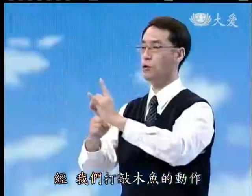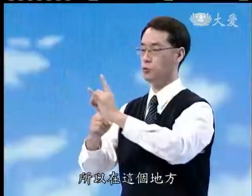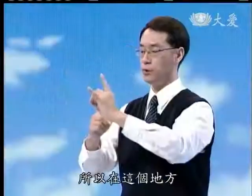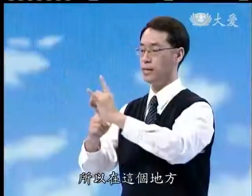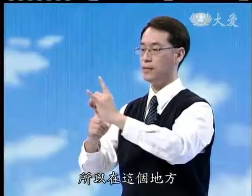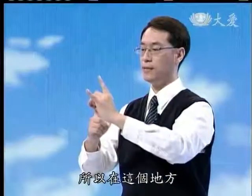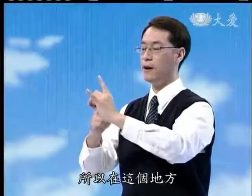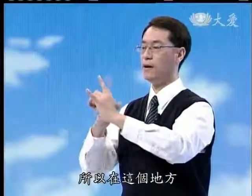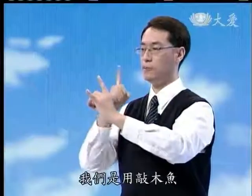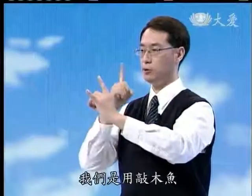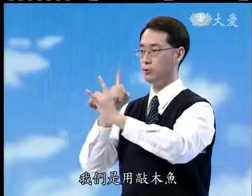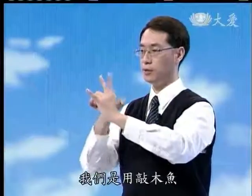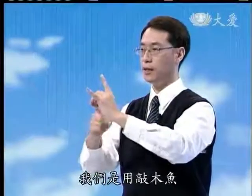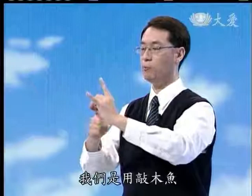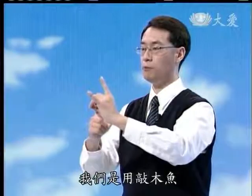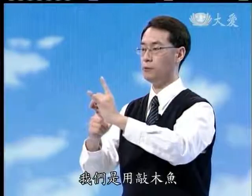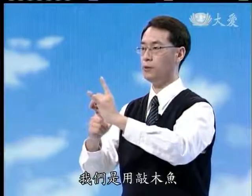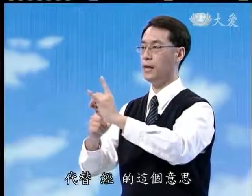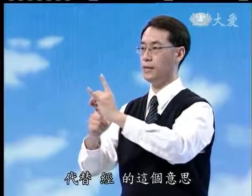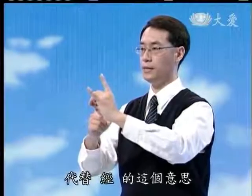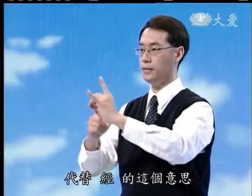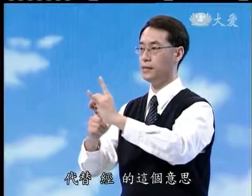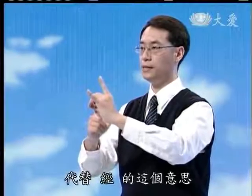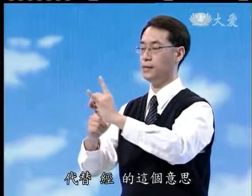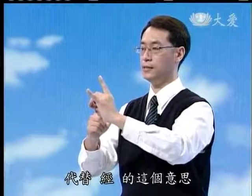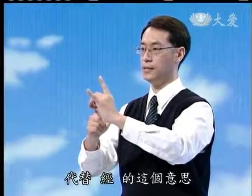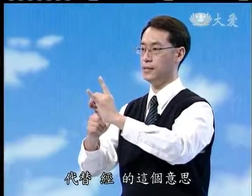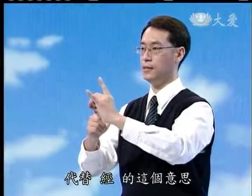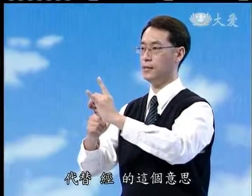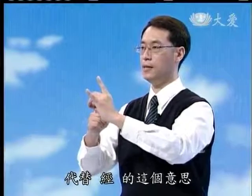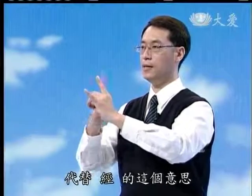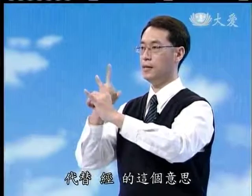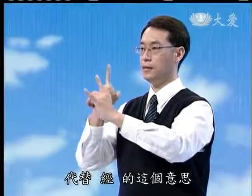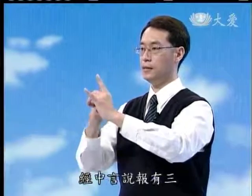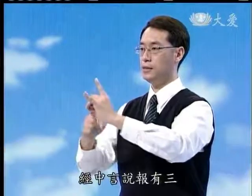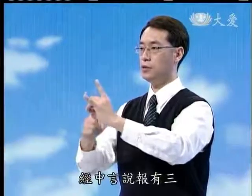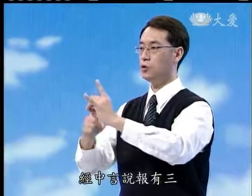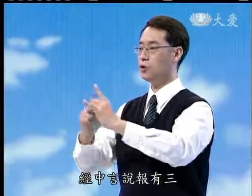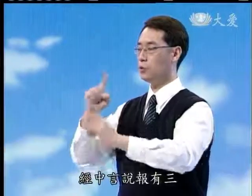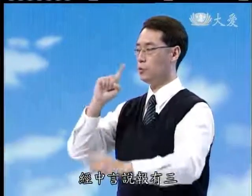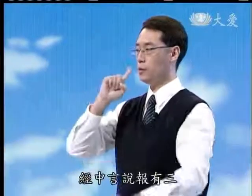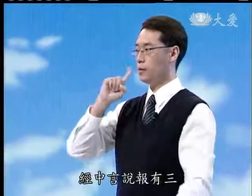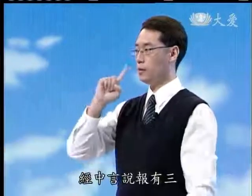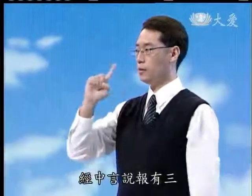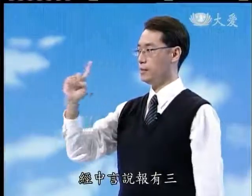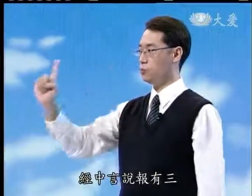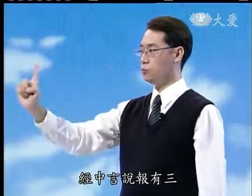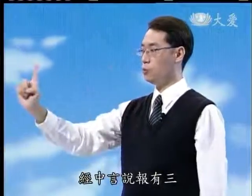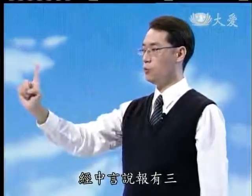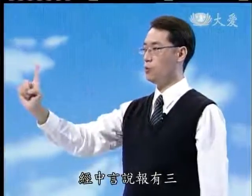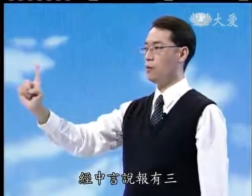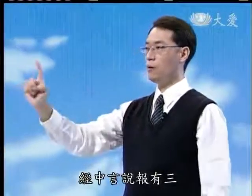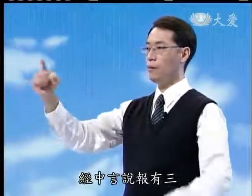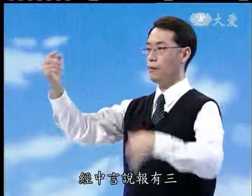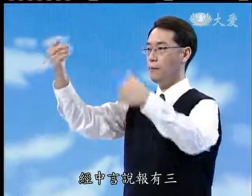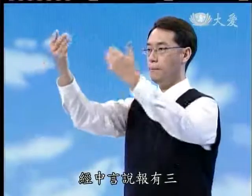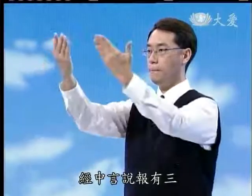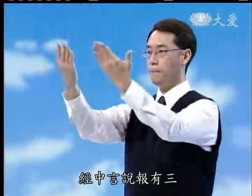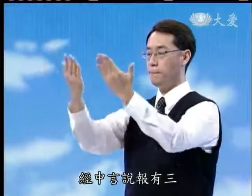所以在这地方我们是用敲木鱼代替经的这个意思。经中言说